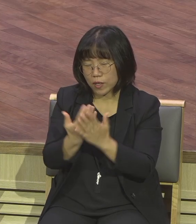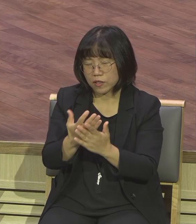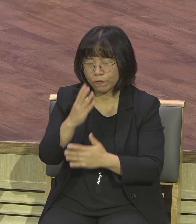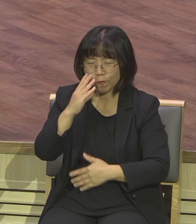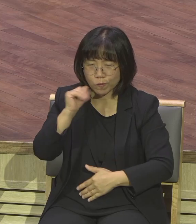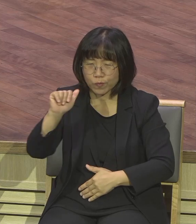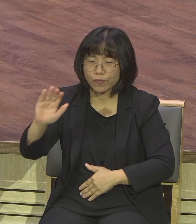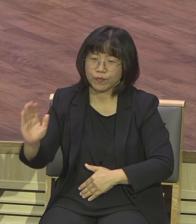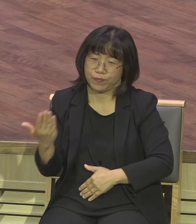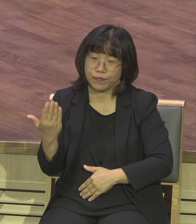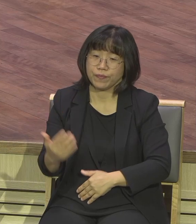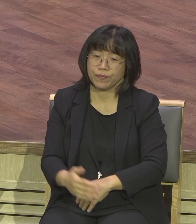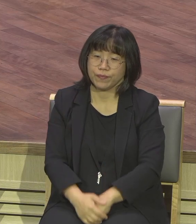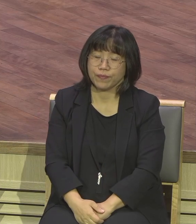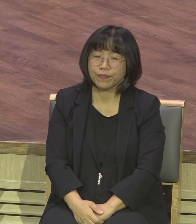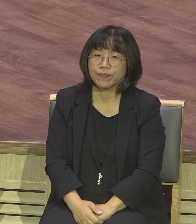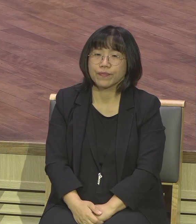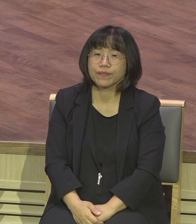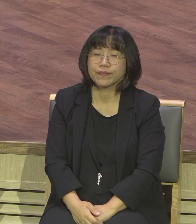뭐가 있겠어요.